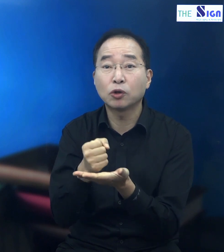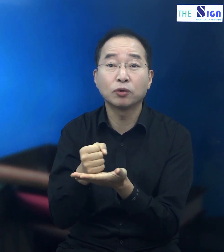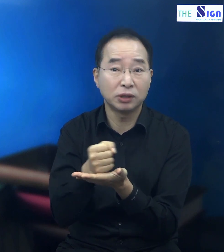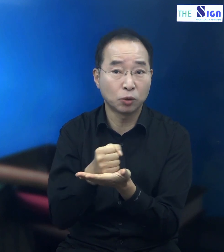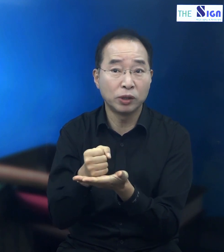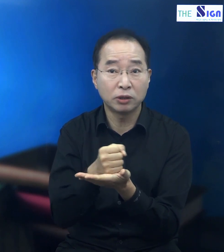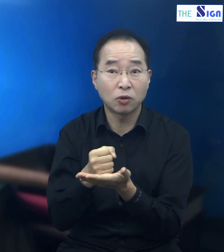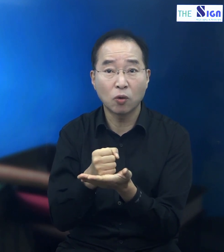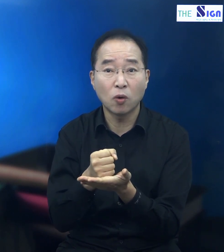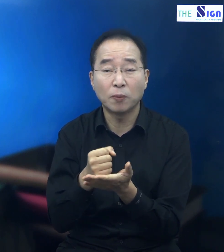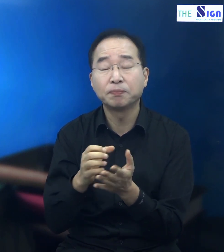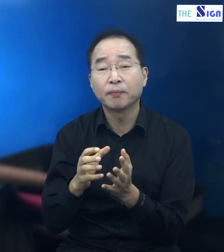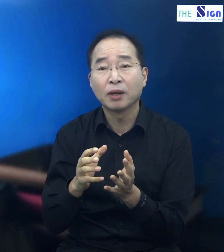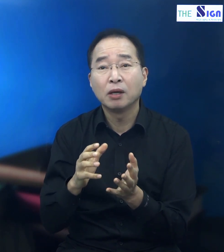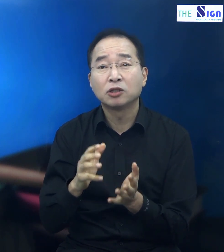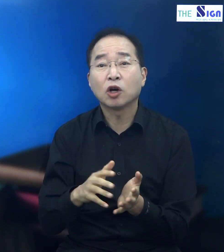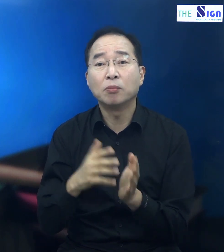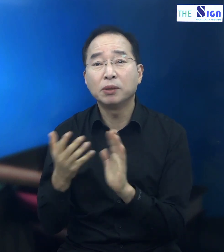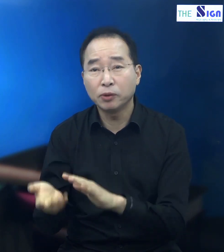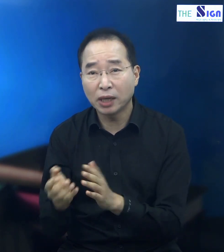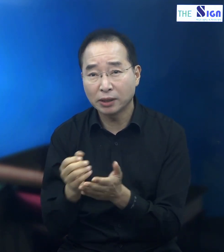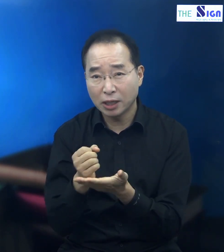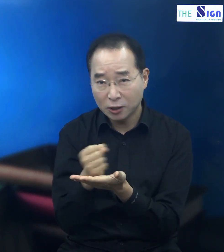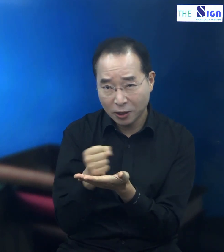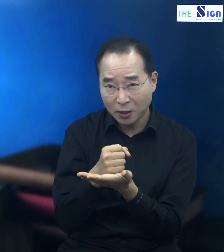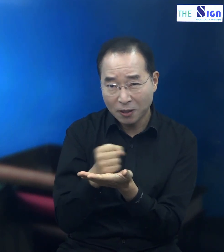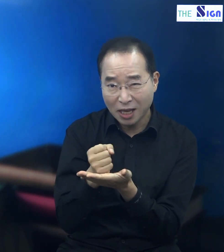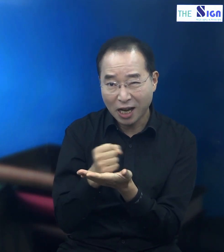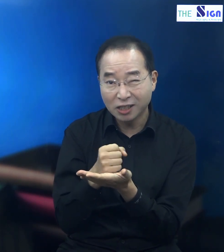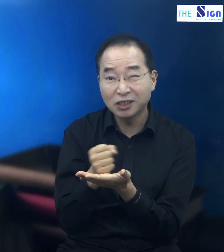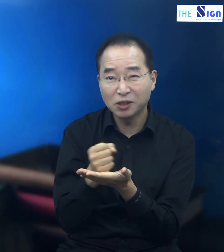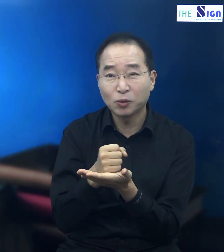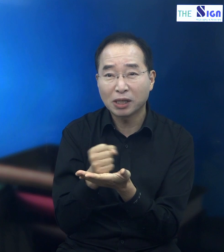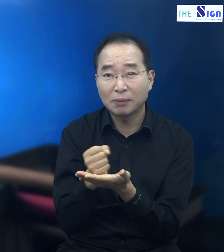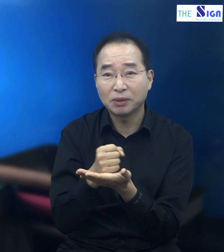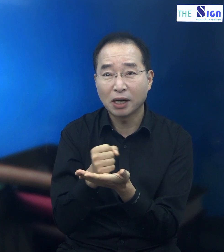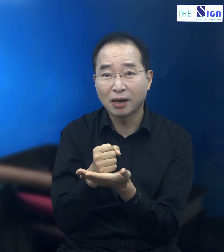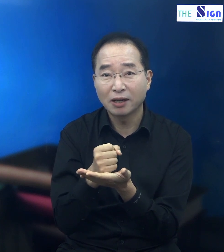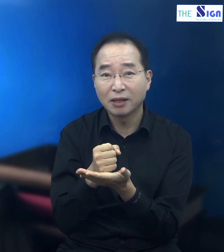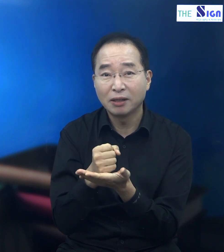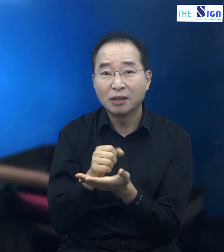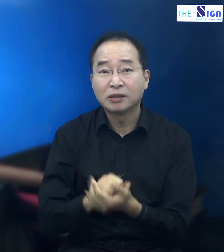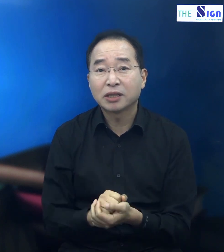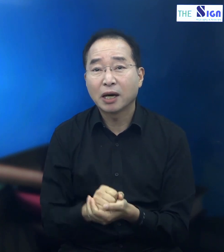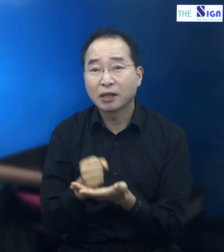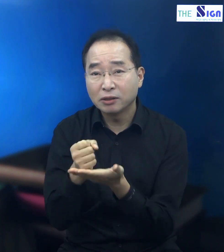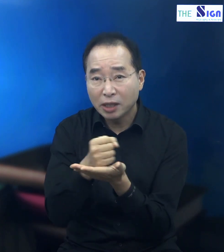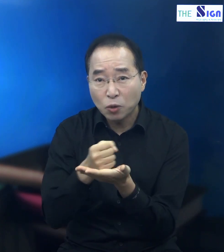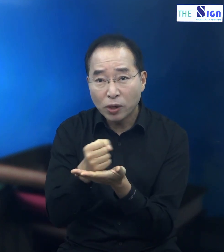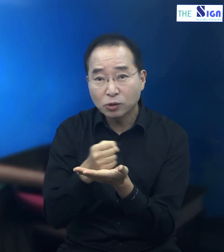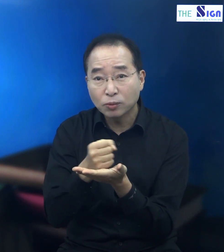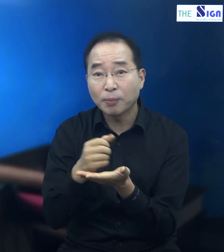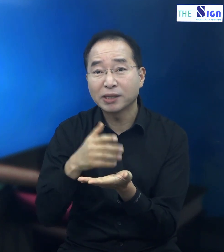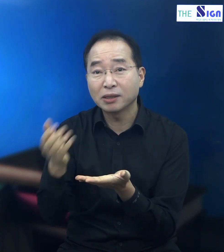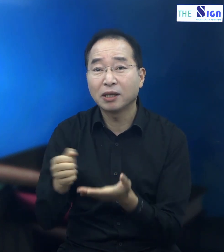기본적으로 이제 돌리는 거고, 점을 본다 할 때는 이렇게 약간 흔드는 동작을 합니다. 자, 그런데 이게 좀 더 파생된